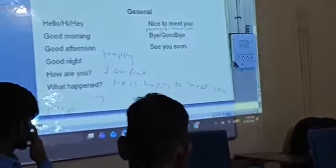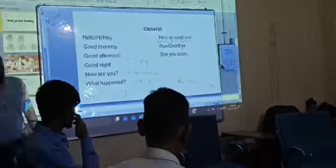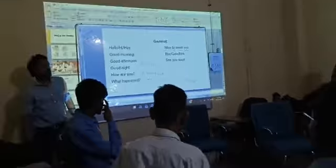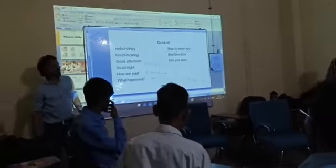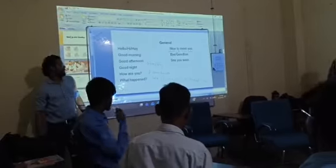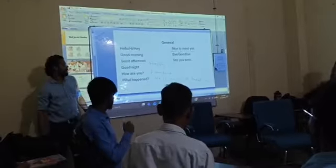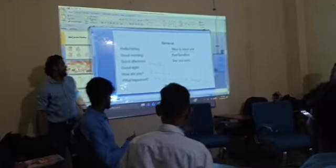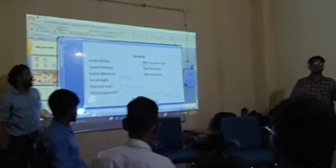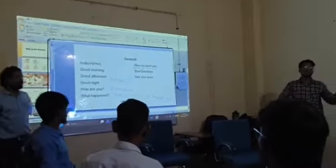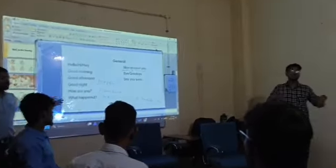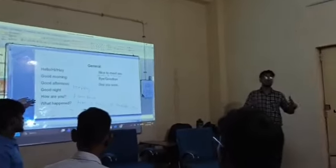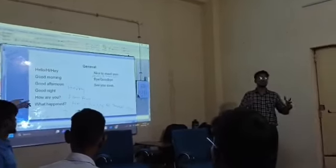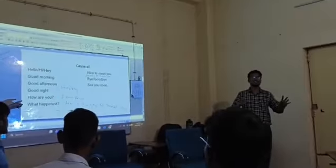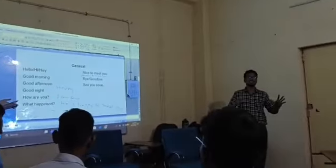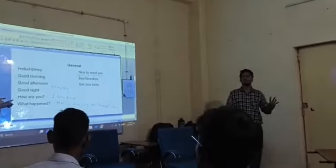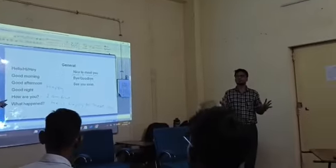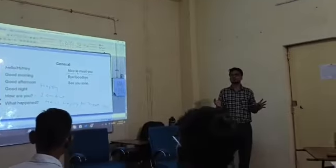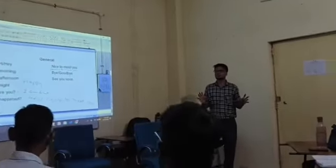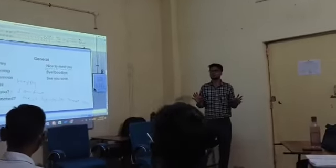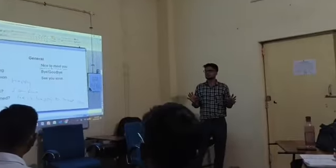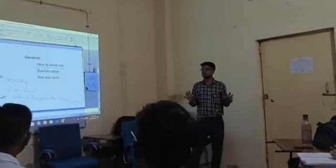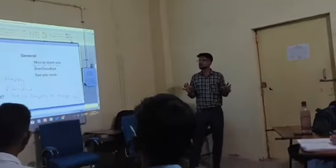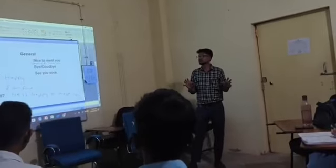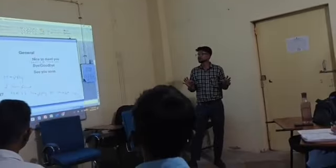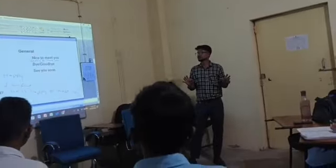क्या मतलब है, इसका साइन कैसे करोगे आप?